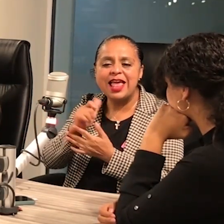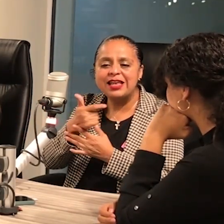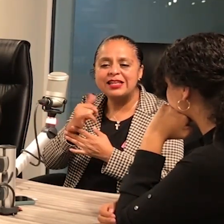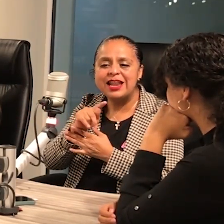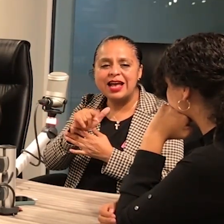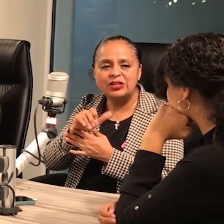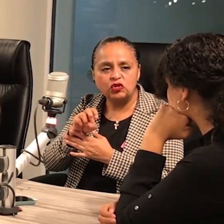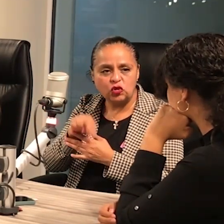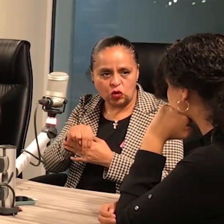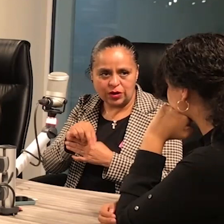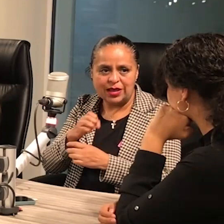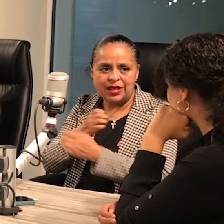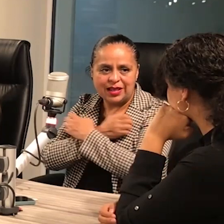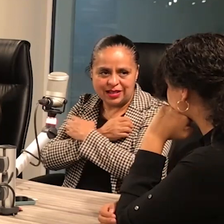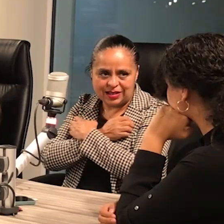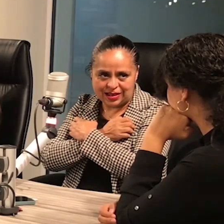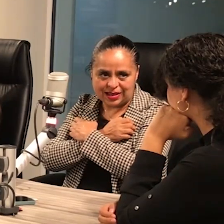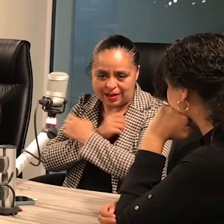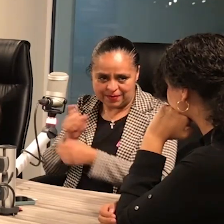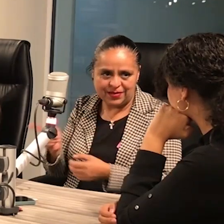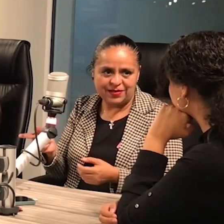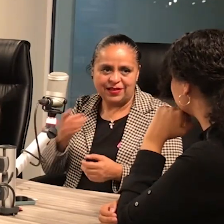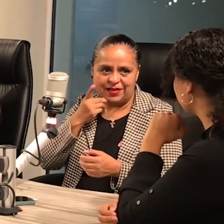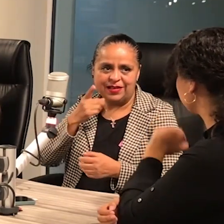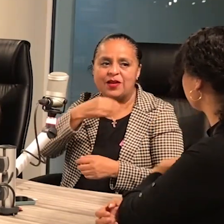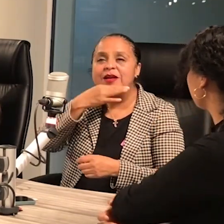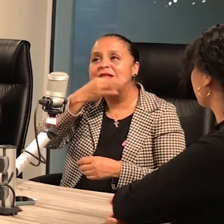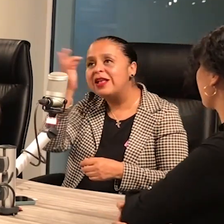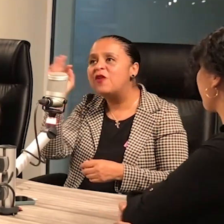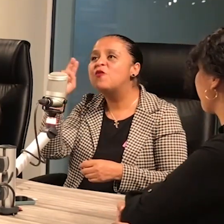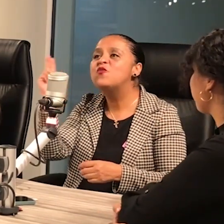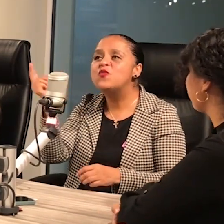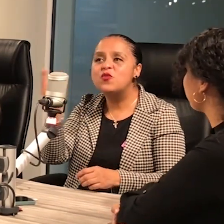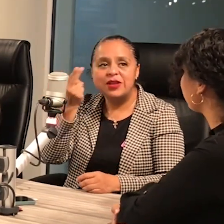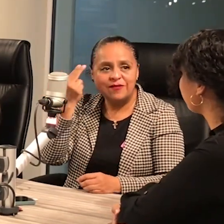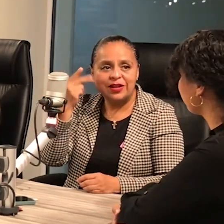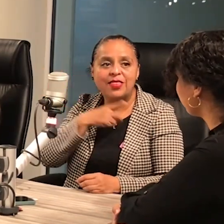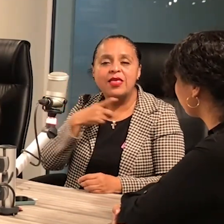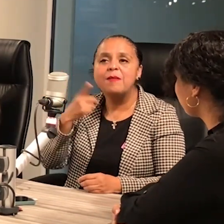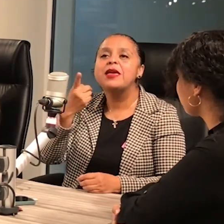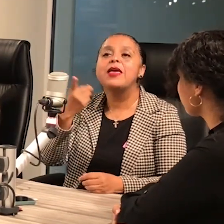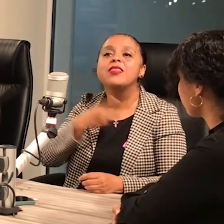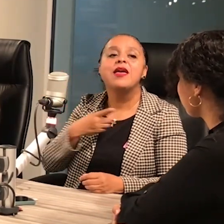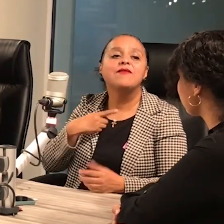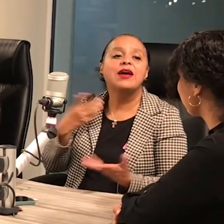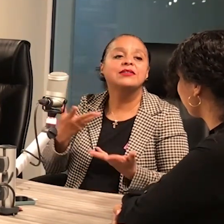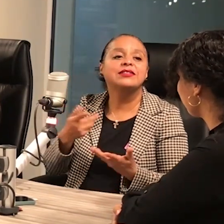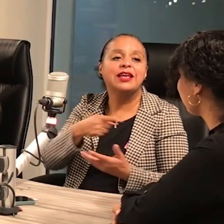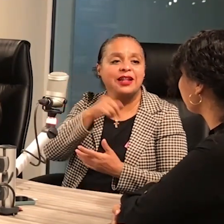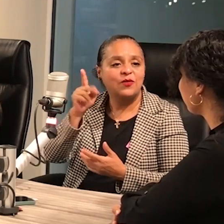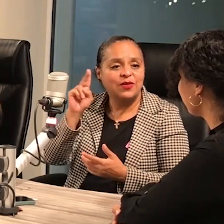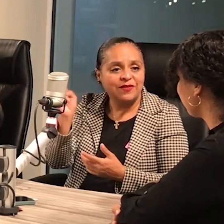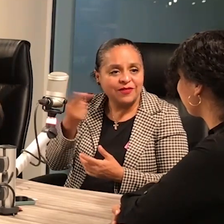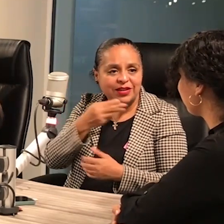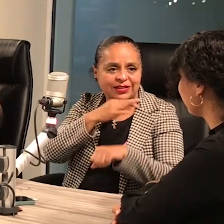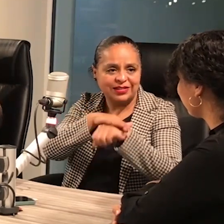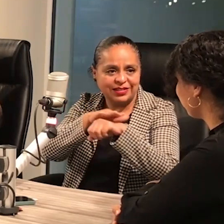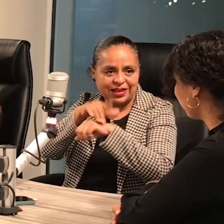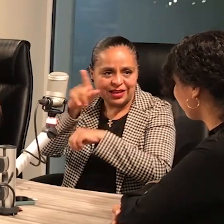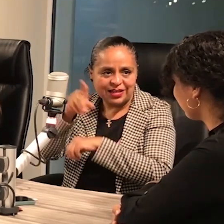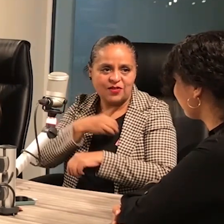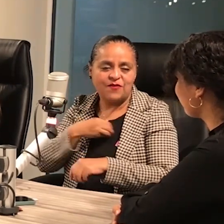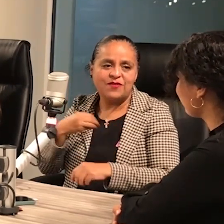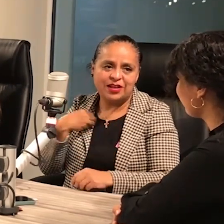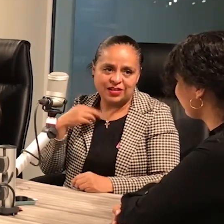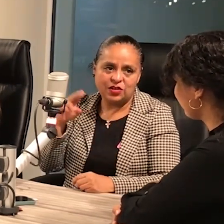de la Ley General de Educación Superior, para que les diga a las universidades lo que están obligados a hacer y cómo lo tienen que hacer. En base a eso,